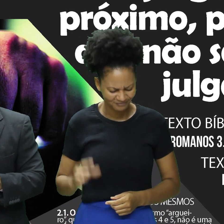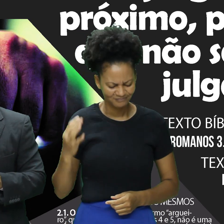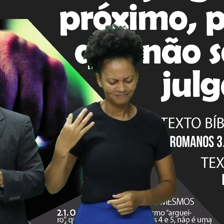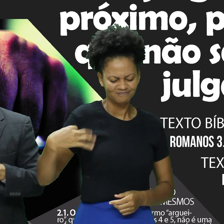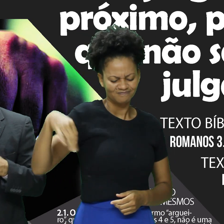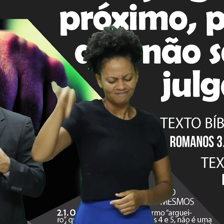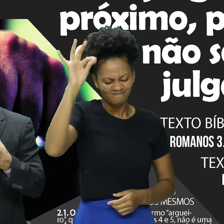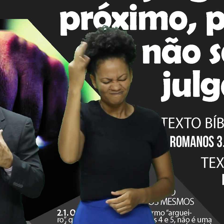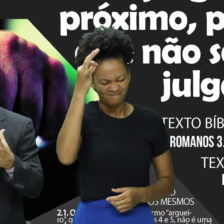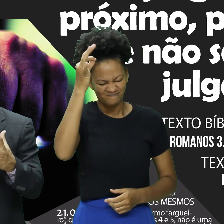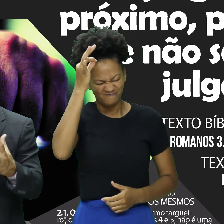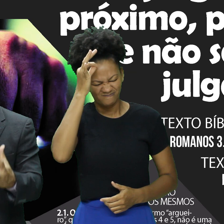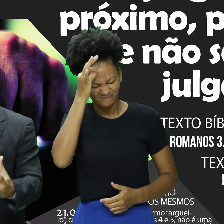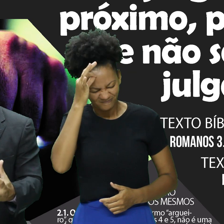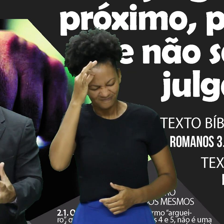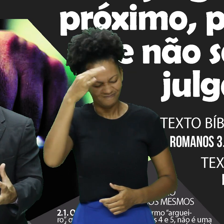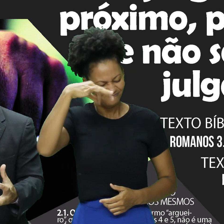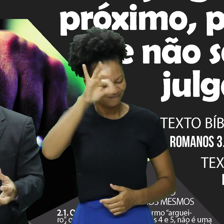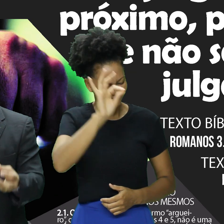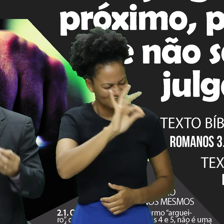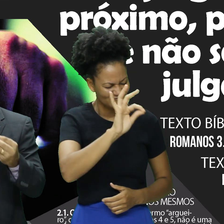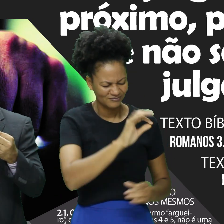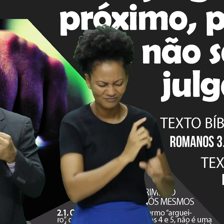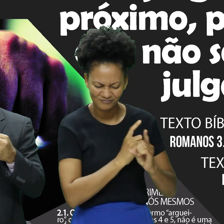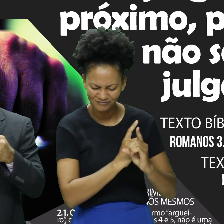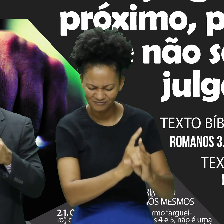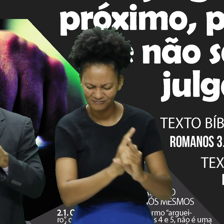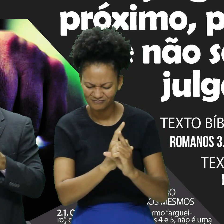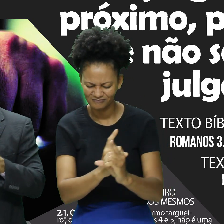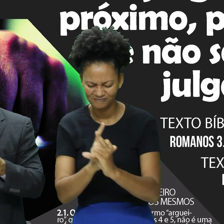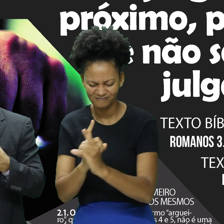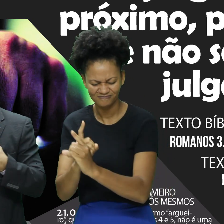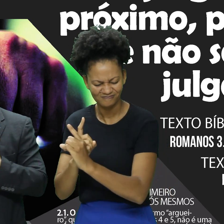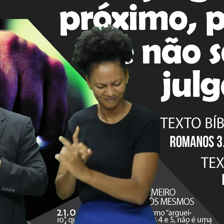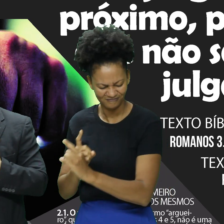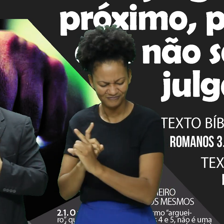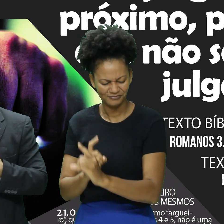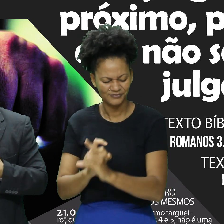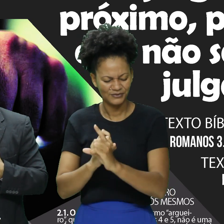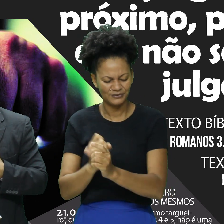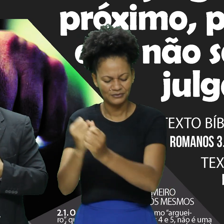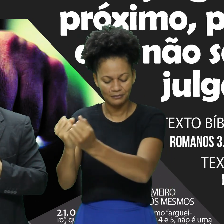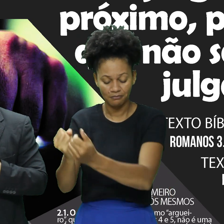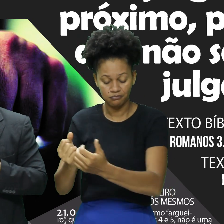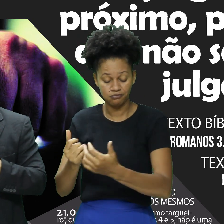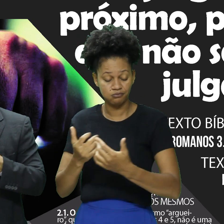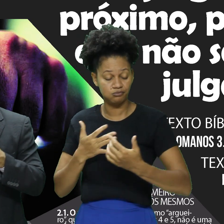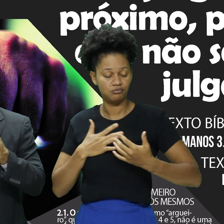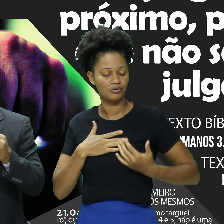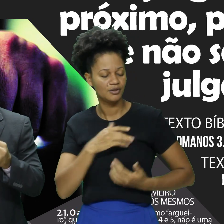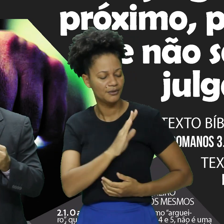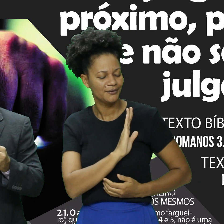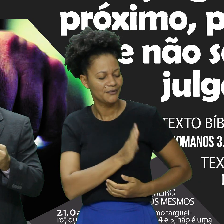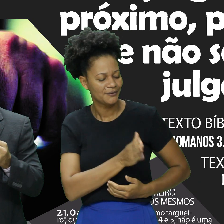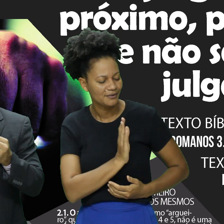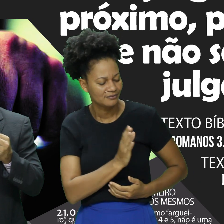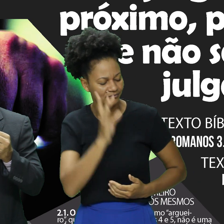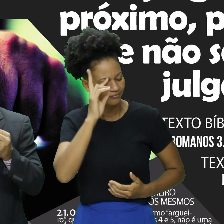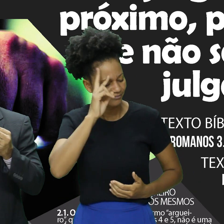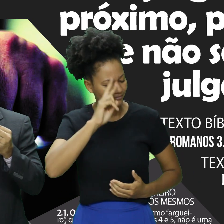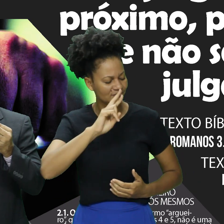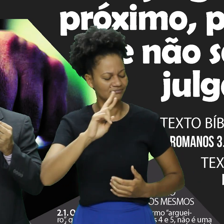Espírito, ministrado aos discípulos, e hoje ministra a palavra ao nosso coração. Senhor